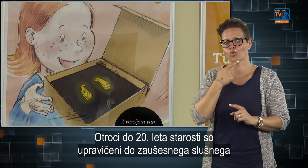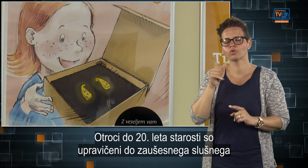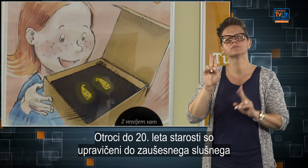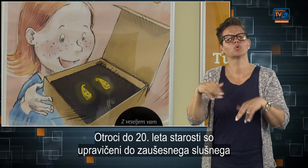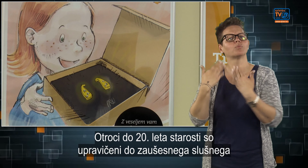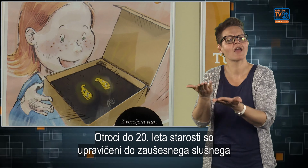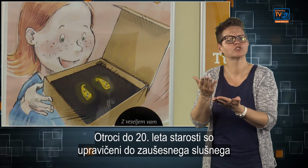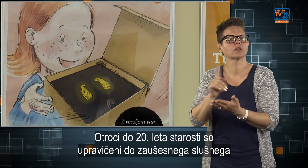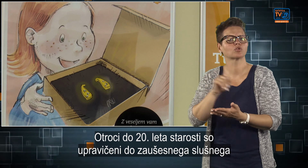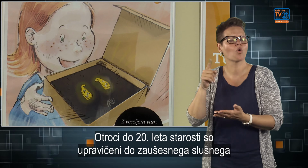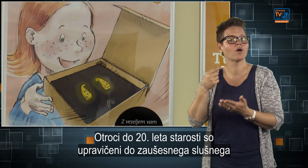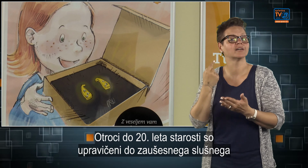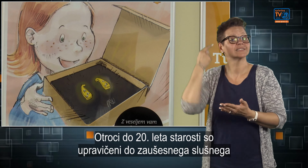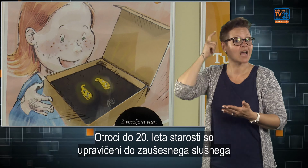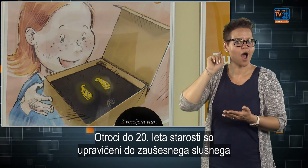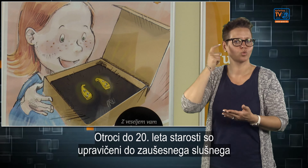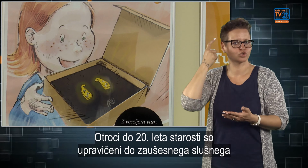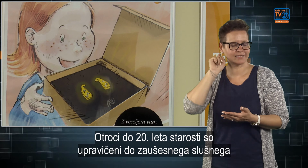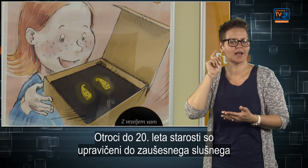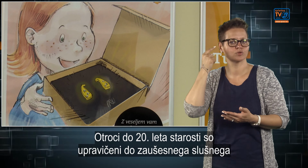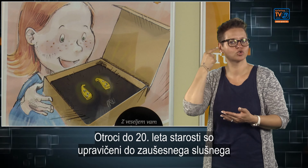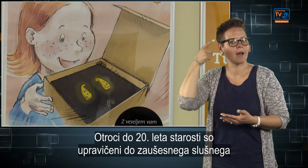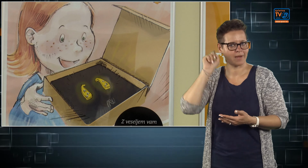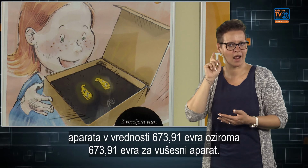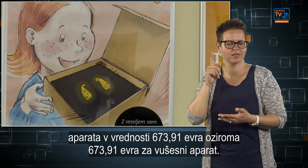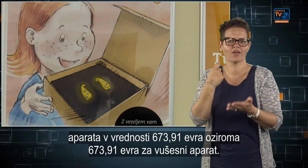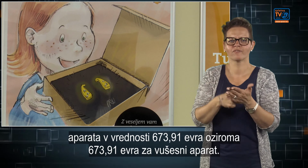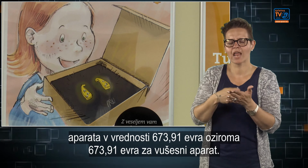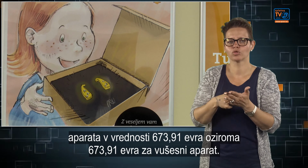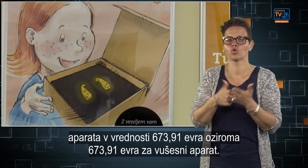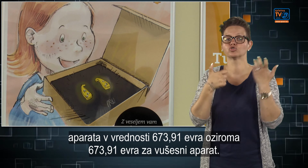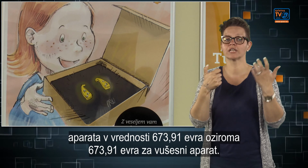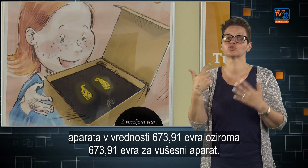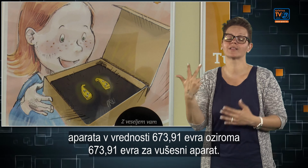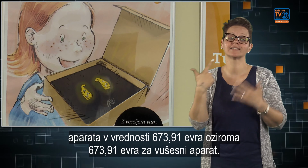upravičeni do zaušesnega slušnega aparata v vrednosti